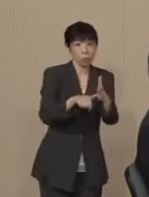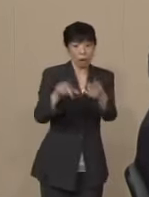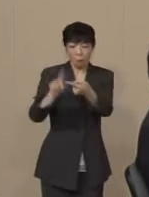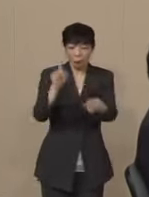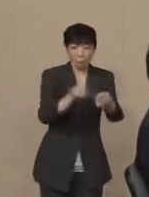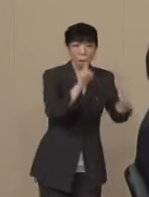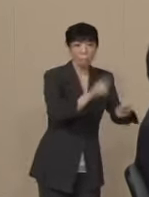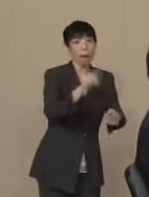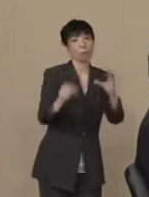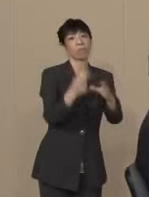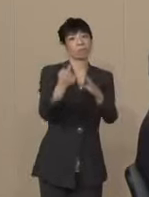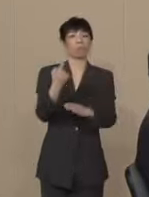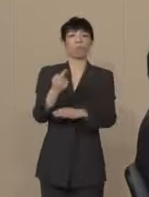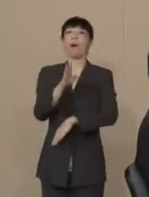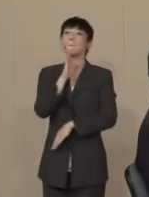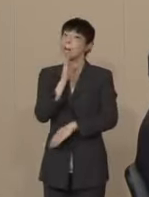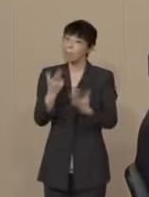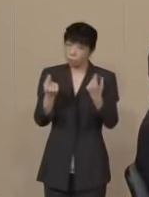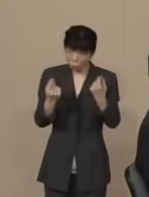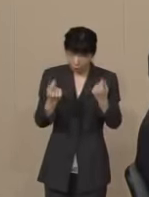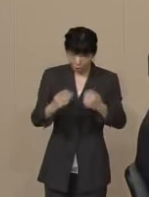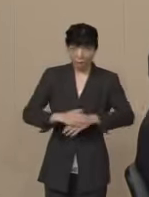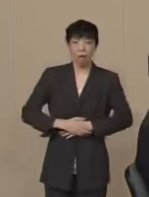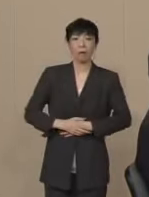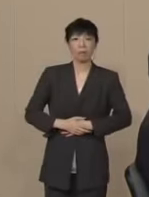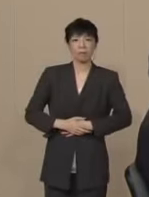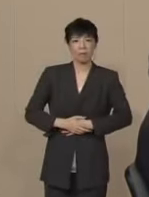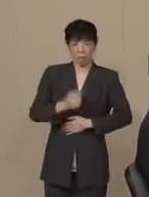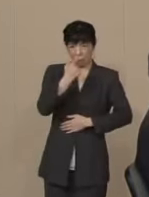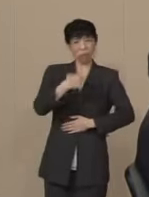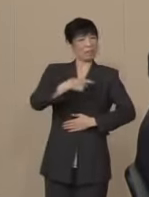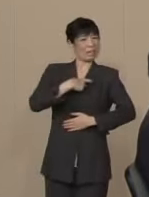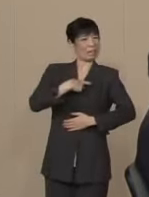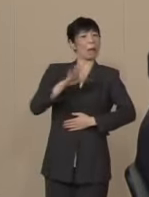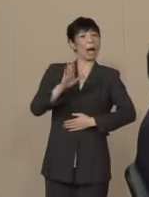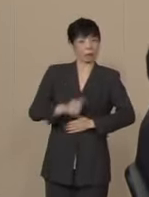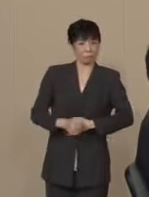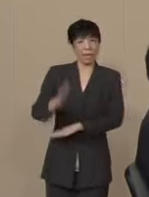二人のため世界